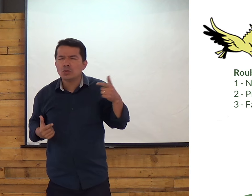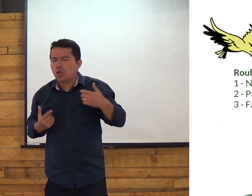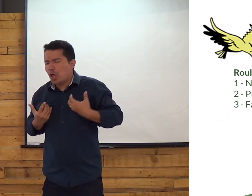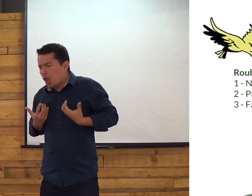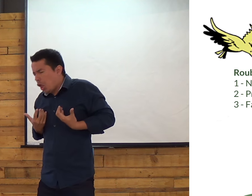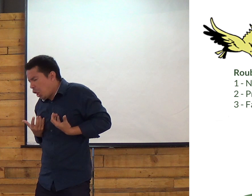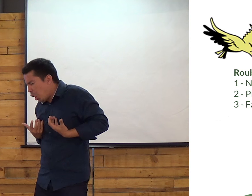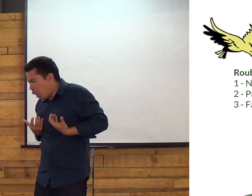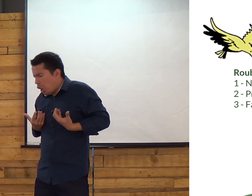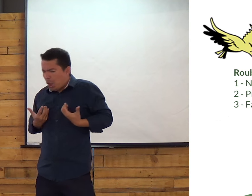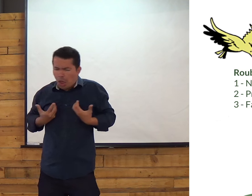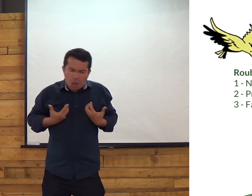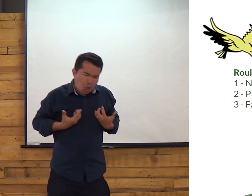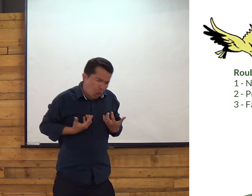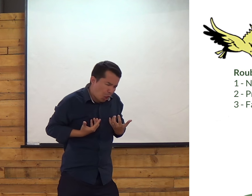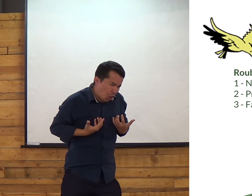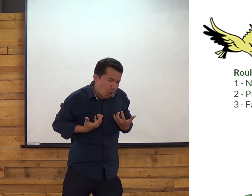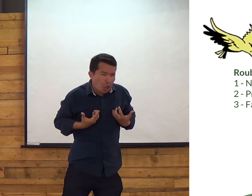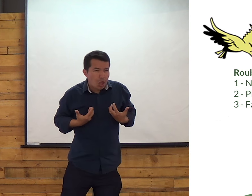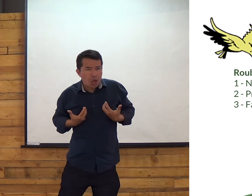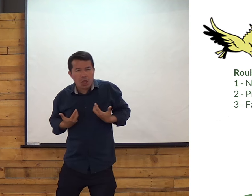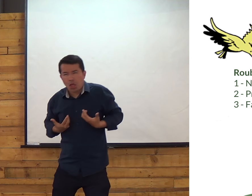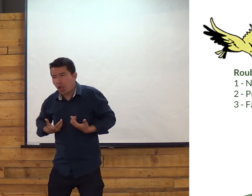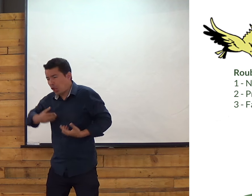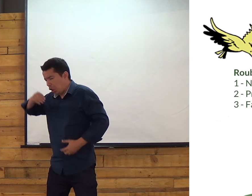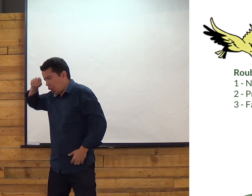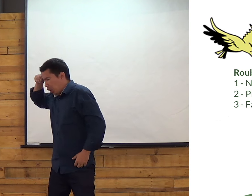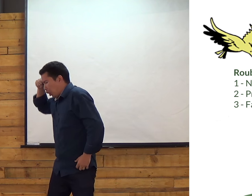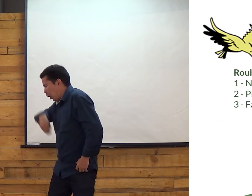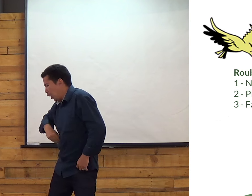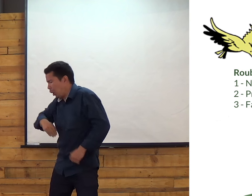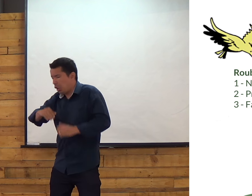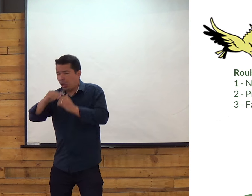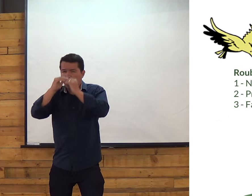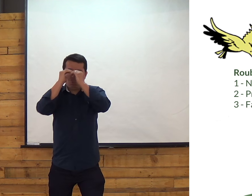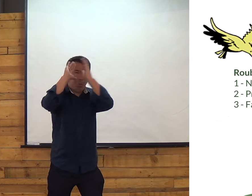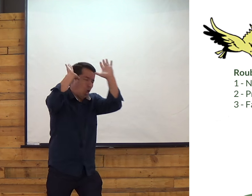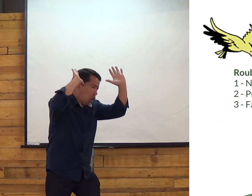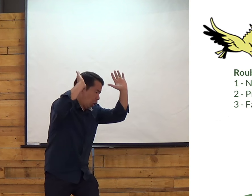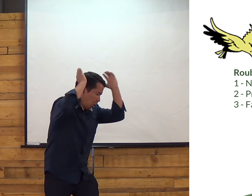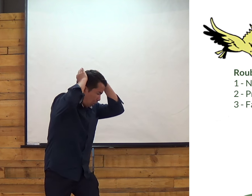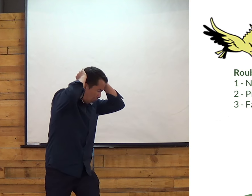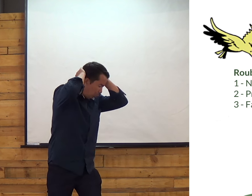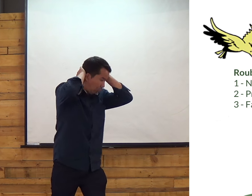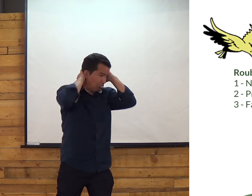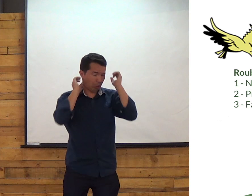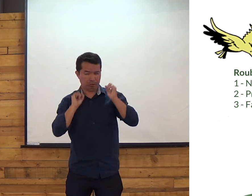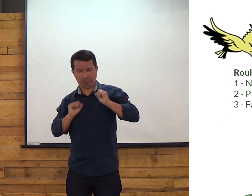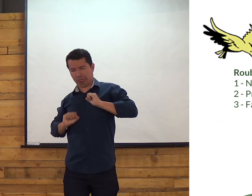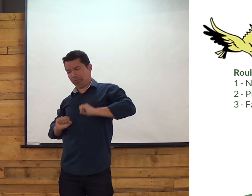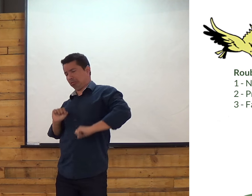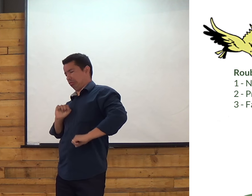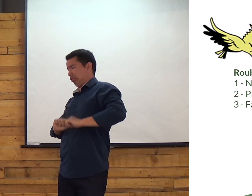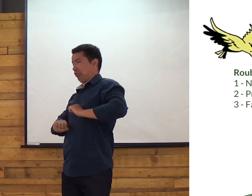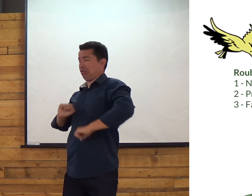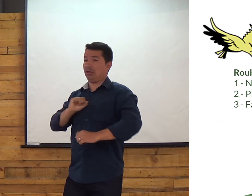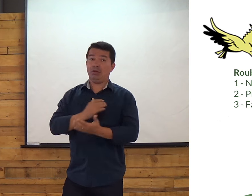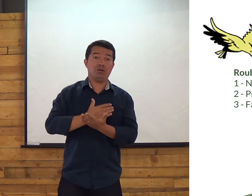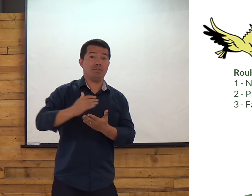problema, já se abate, já se abala, já desanima, desiste de tudo,